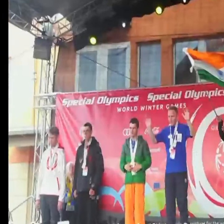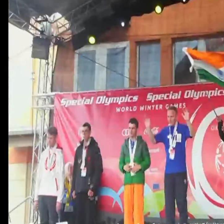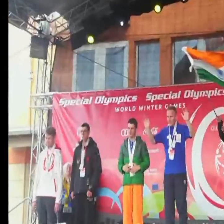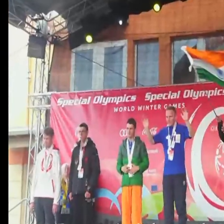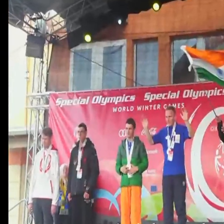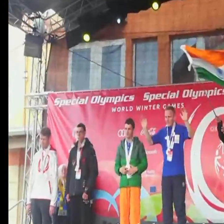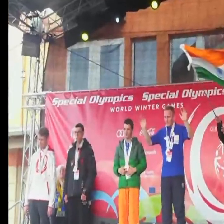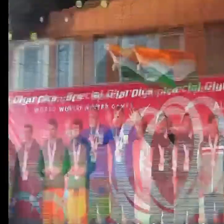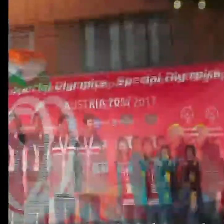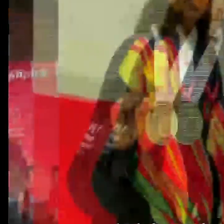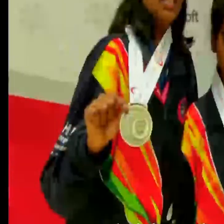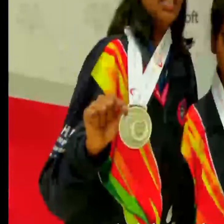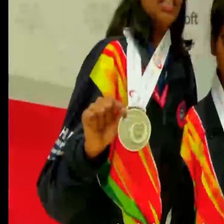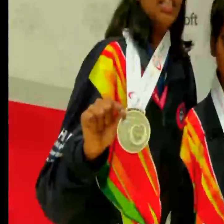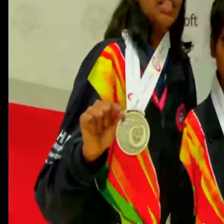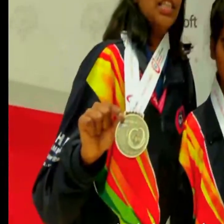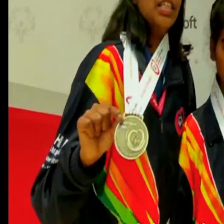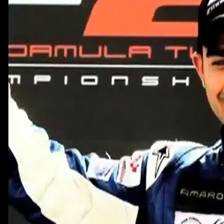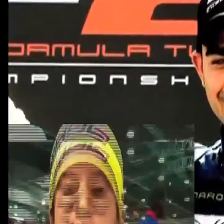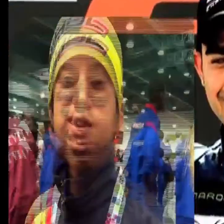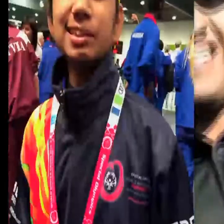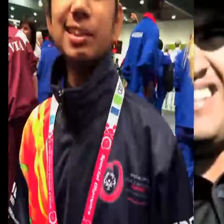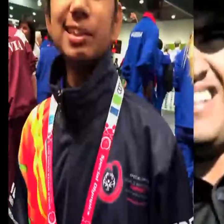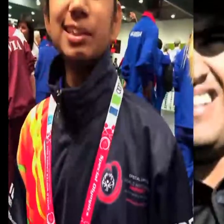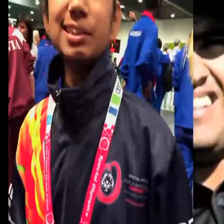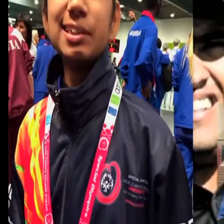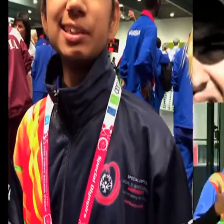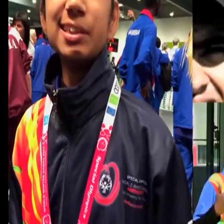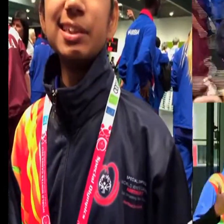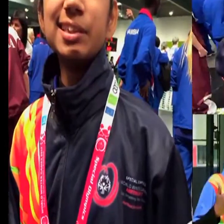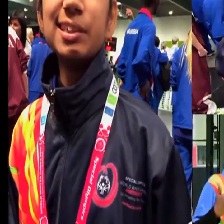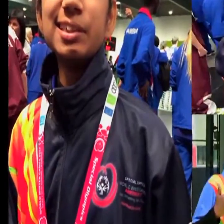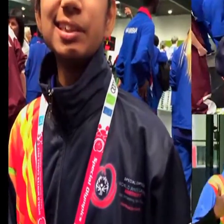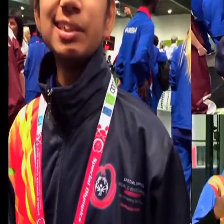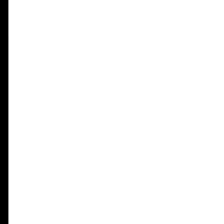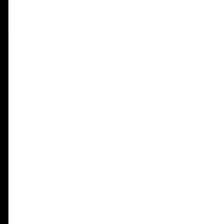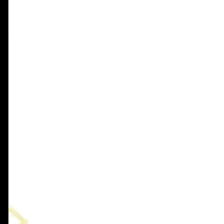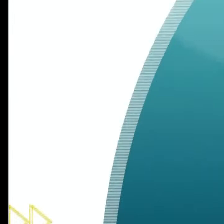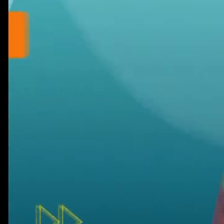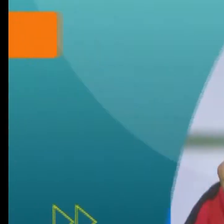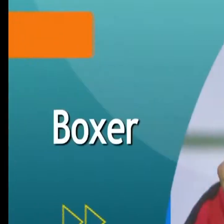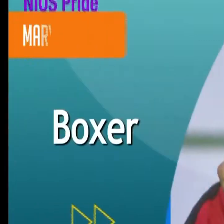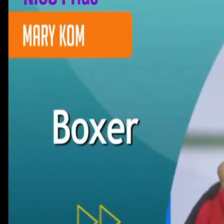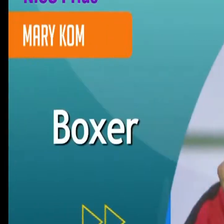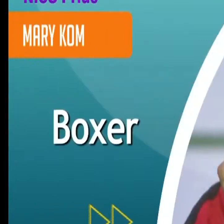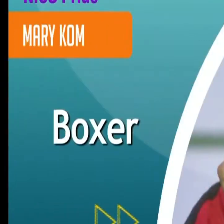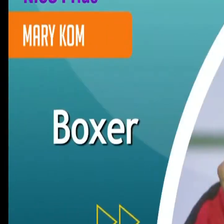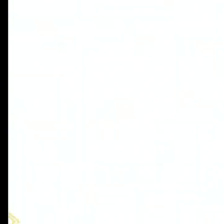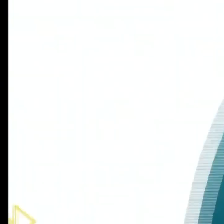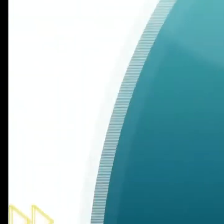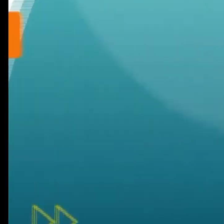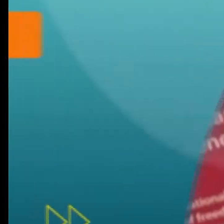रास्ता स्वयं चुने। कोई मन चाहा केंद्र चुने।